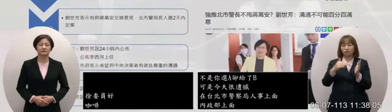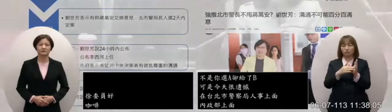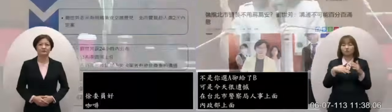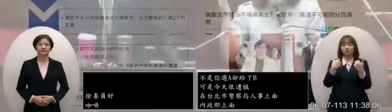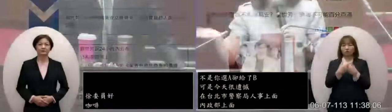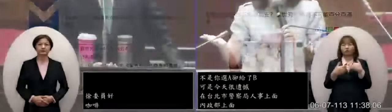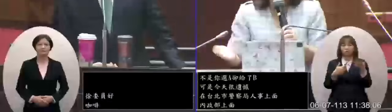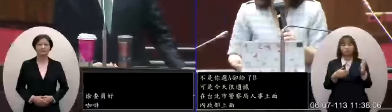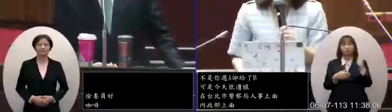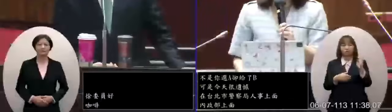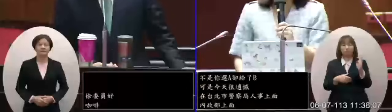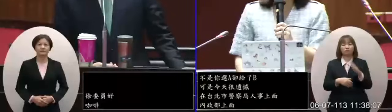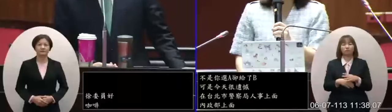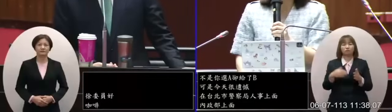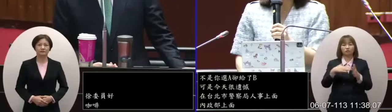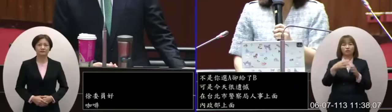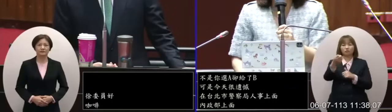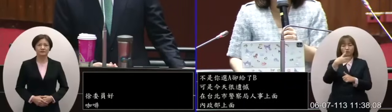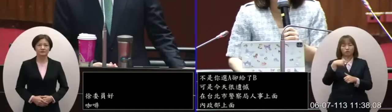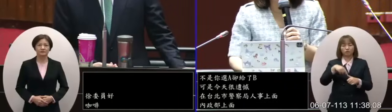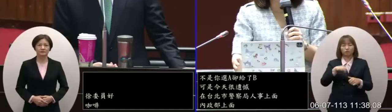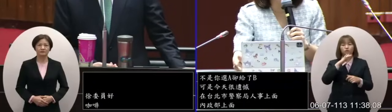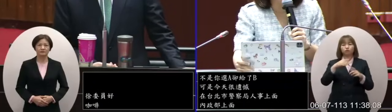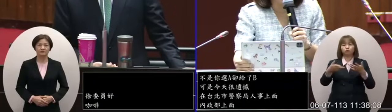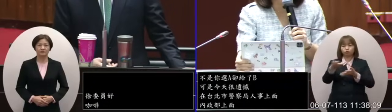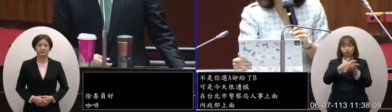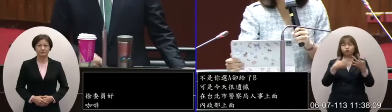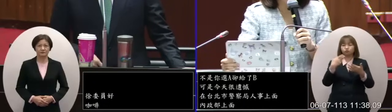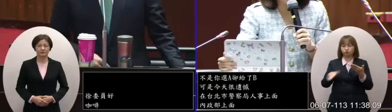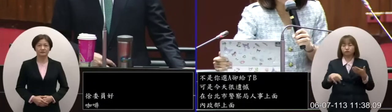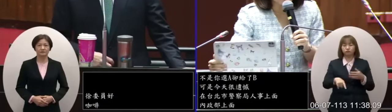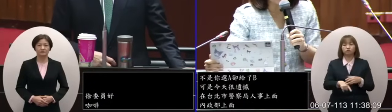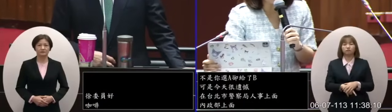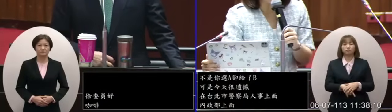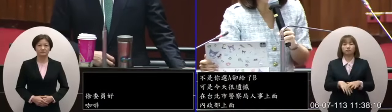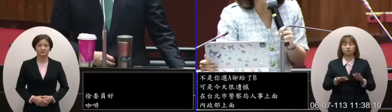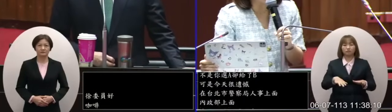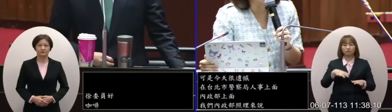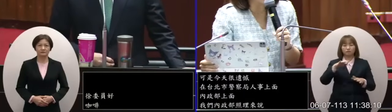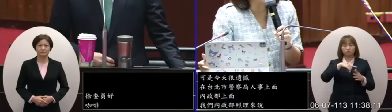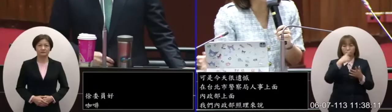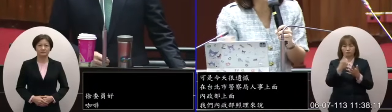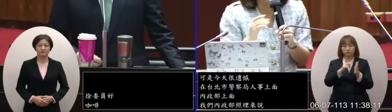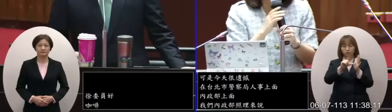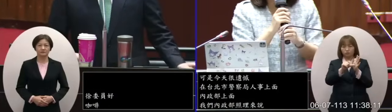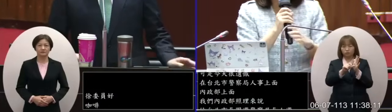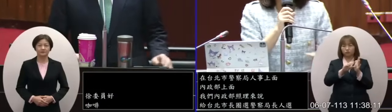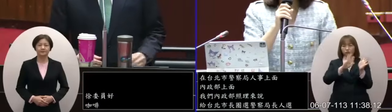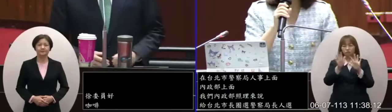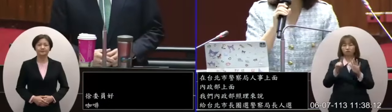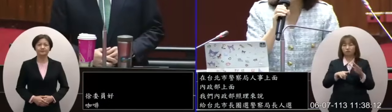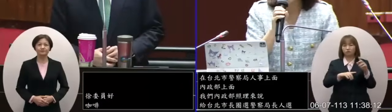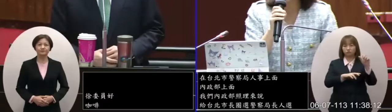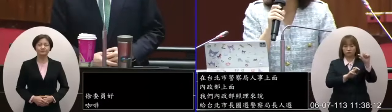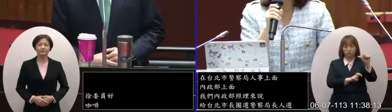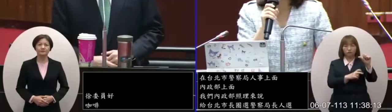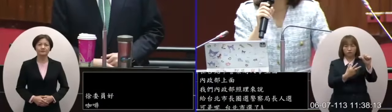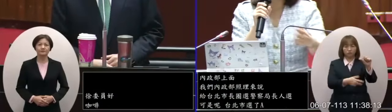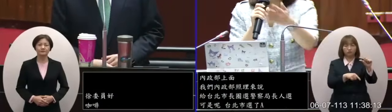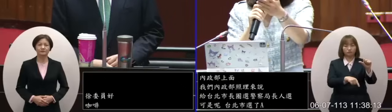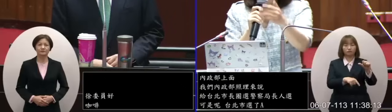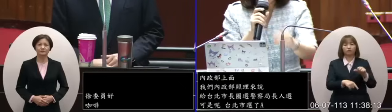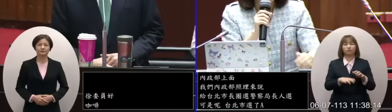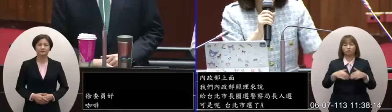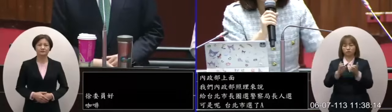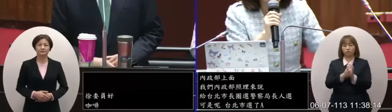你们却给了 B， 最后告诉我们说这是沟通不良。我们可以看到整个时间序哦，5月27号的时